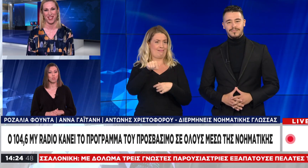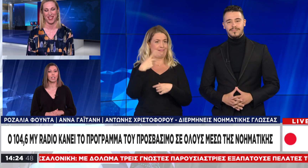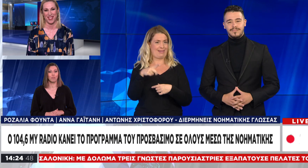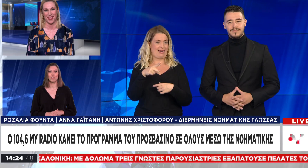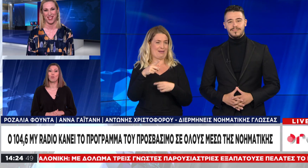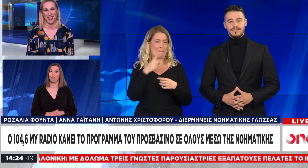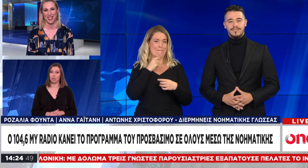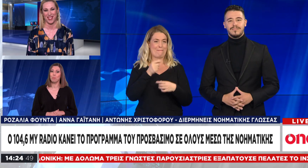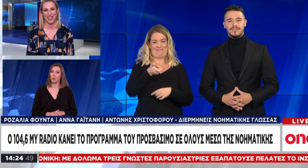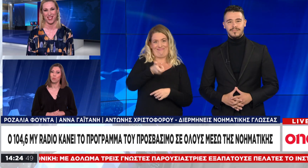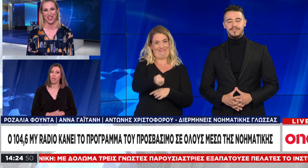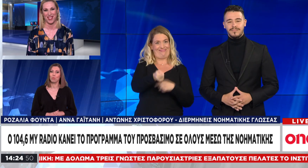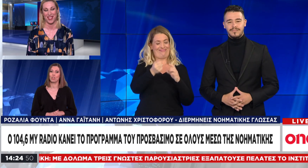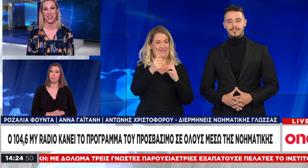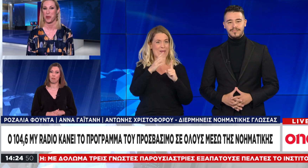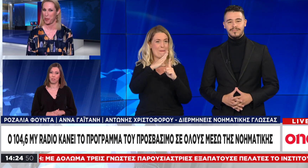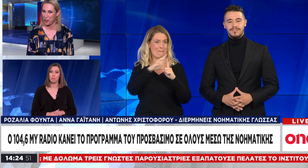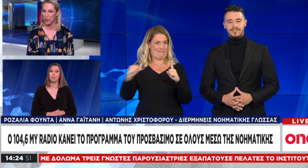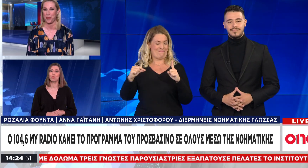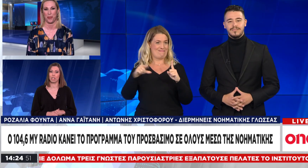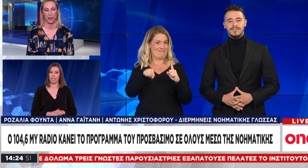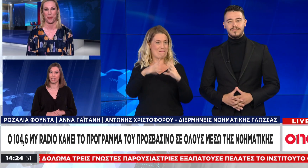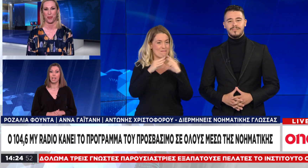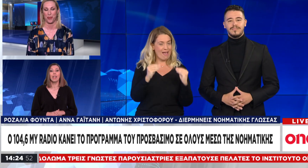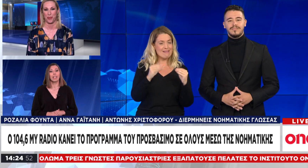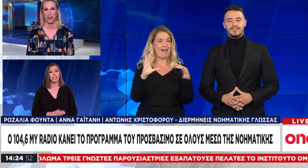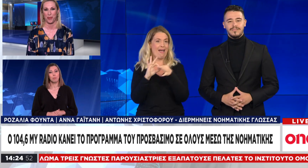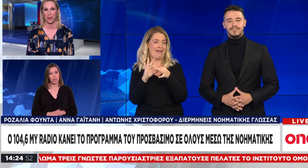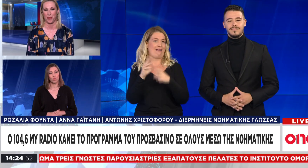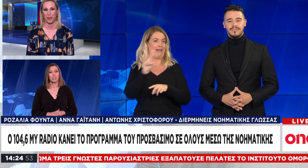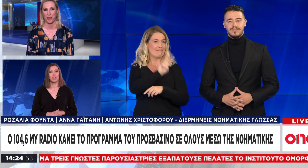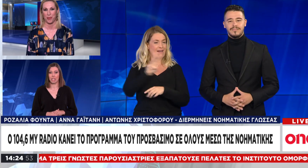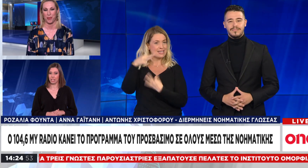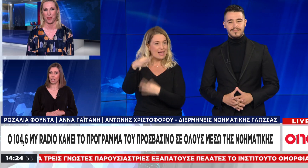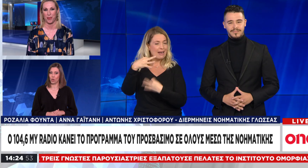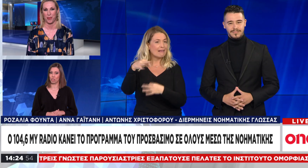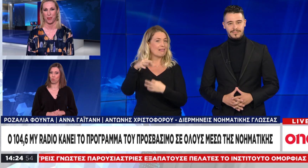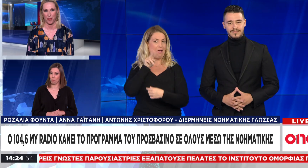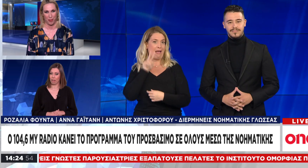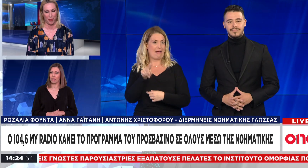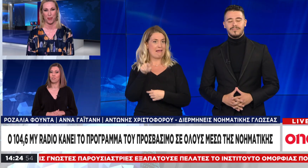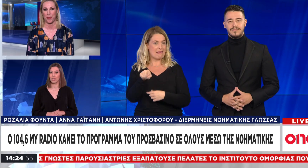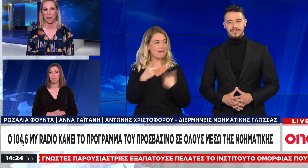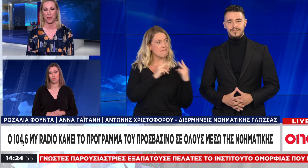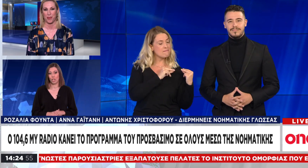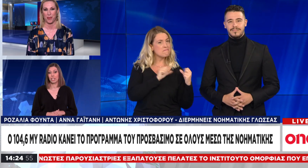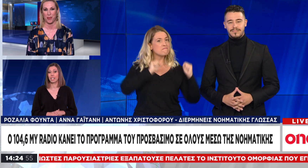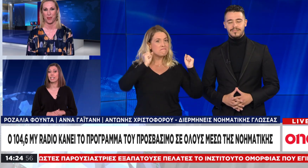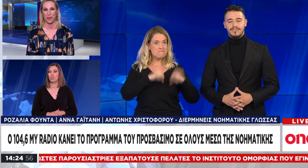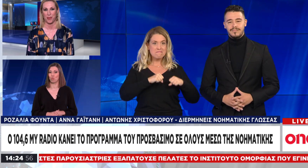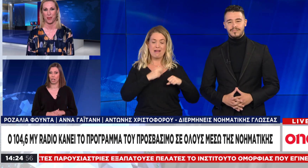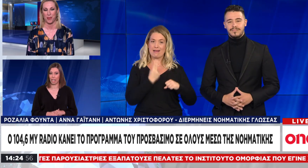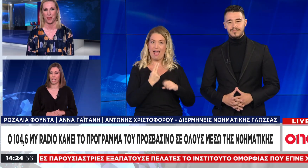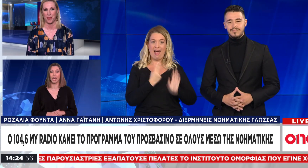ακριβώς οι κωφοί μπορούν να έρθουν σε επαφή με τη μουσική γίνεται μέσω της υβριδικής τηλεόρασης του mega και φυσικά παρουσιάζεται και στην